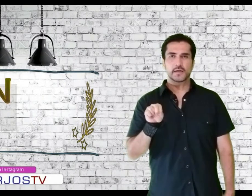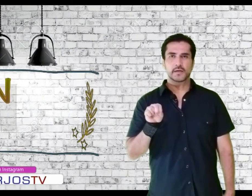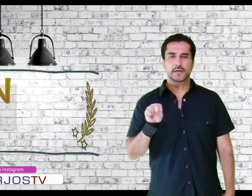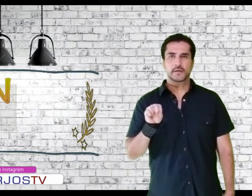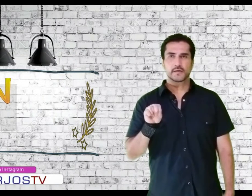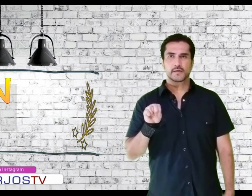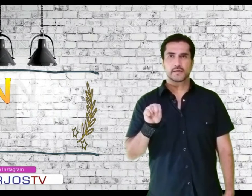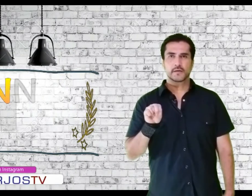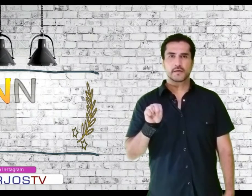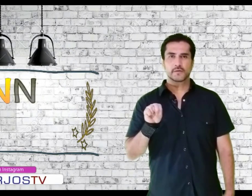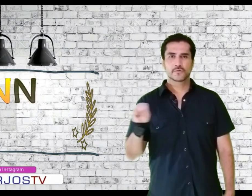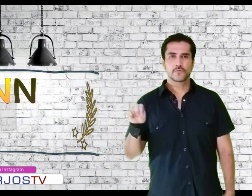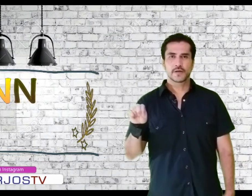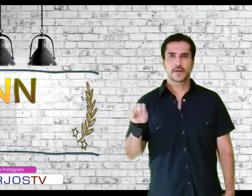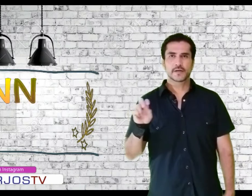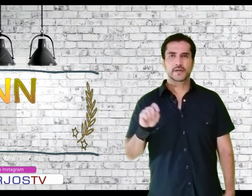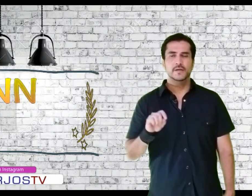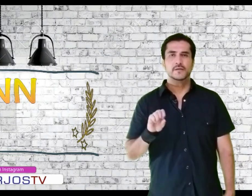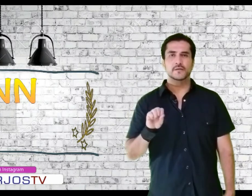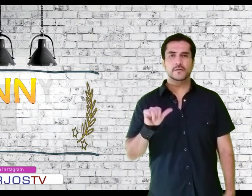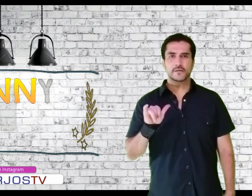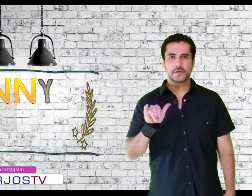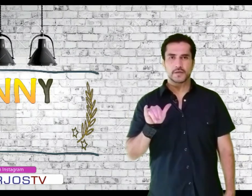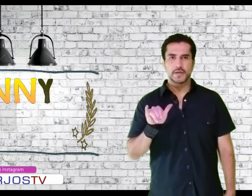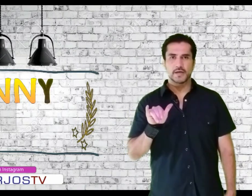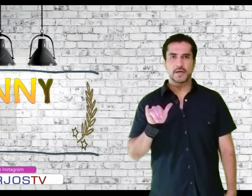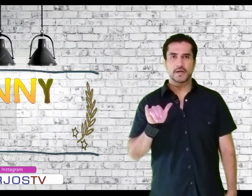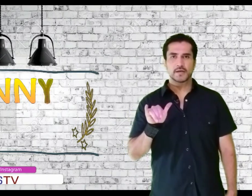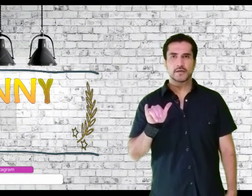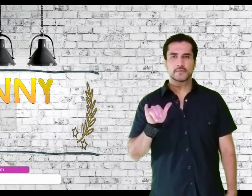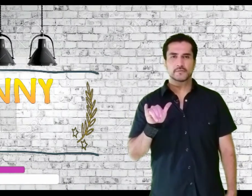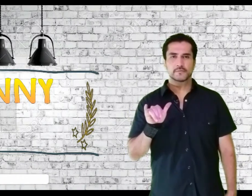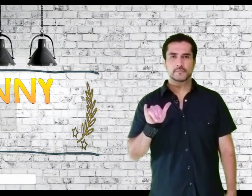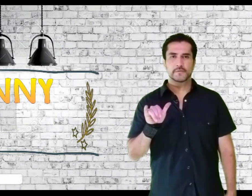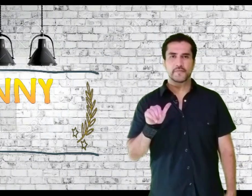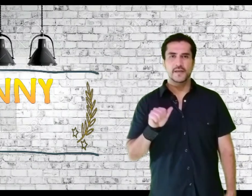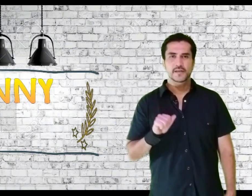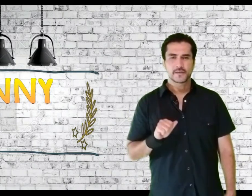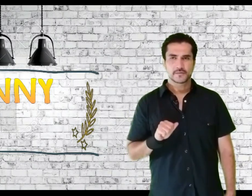N, doble N, Y, Deni,